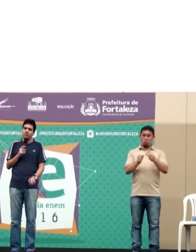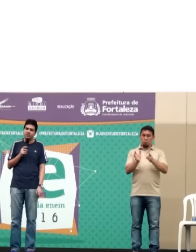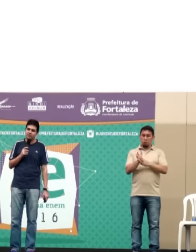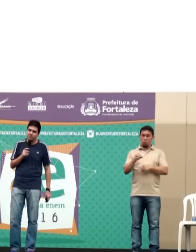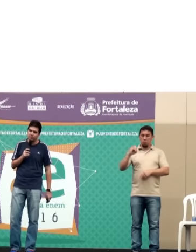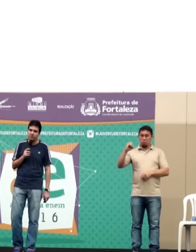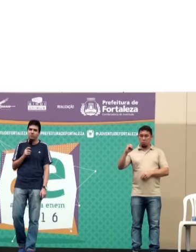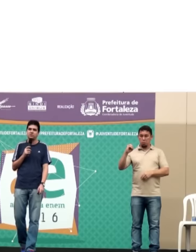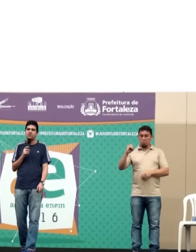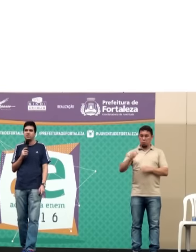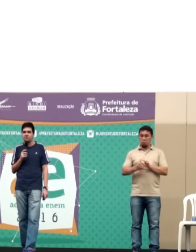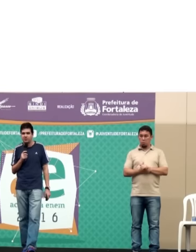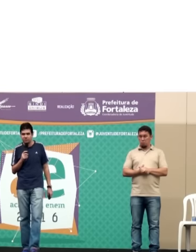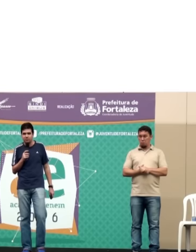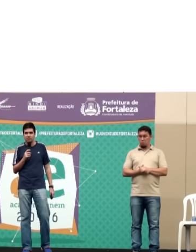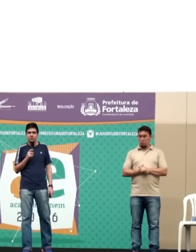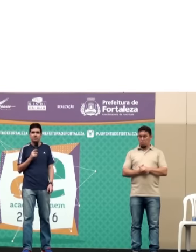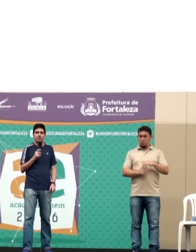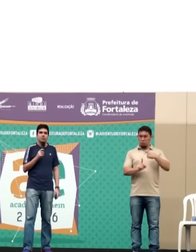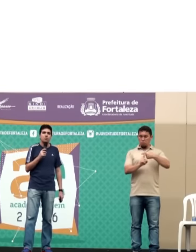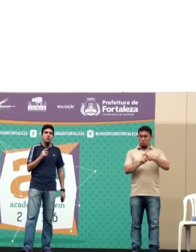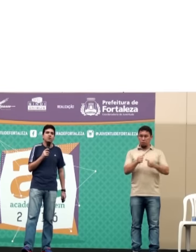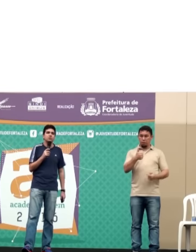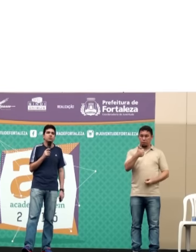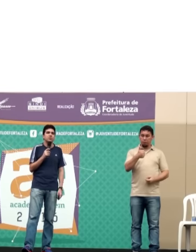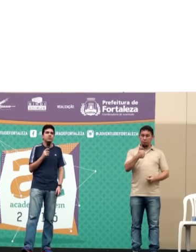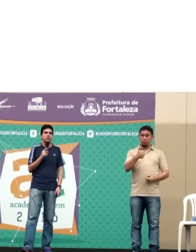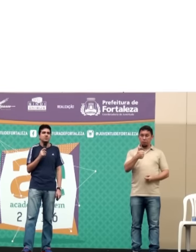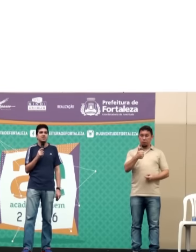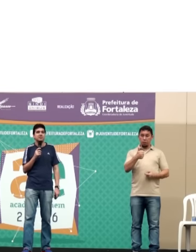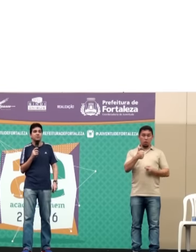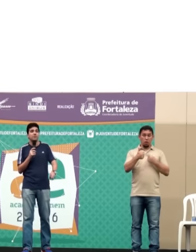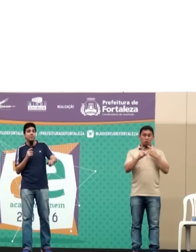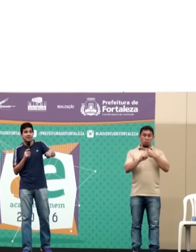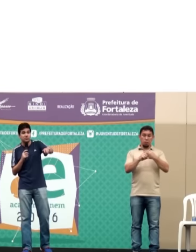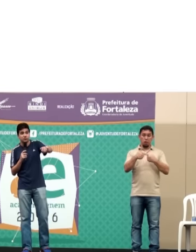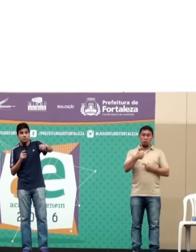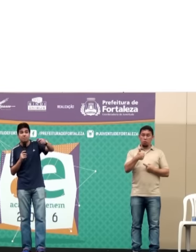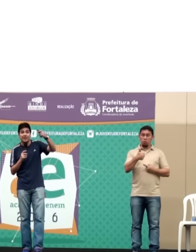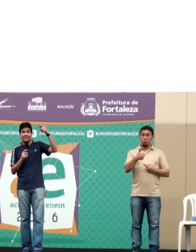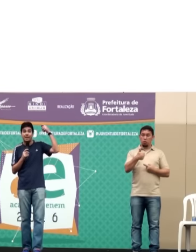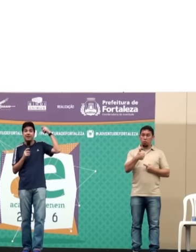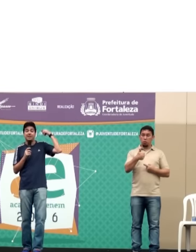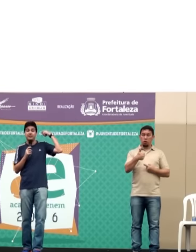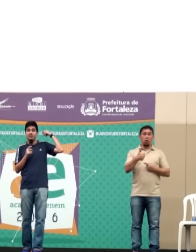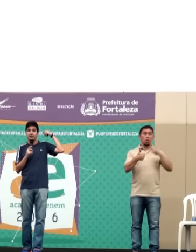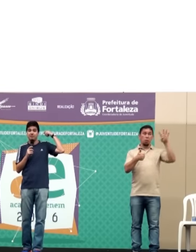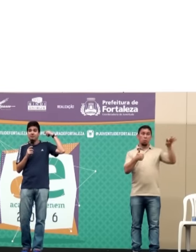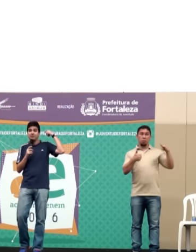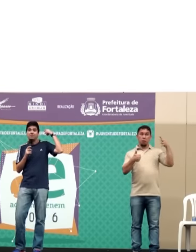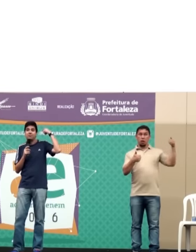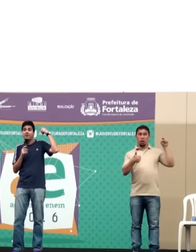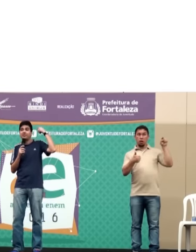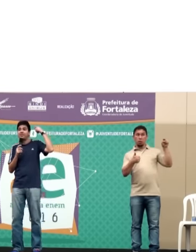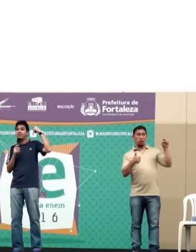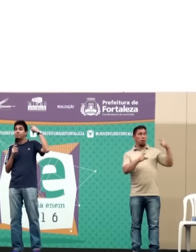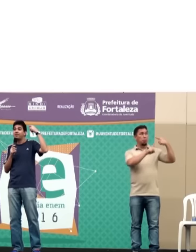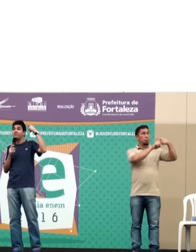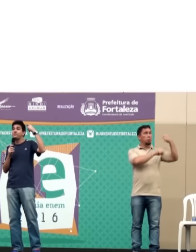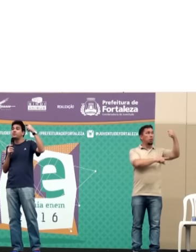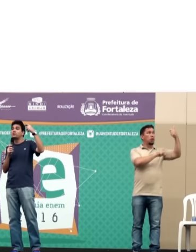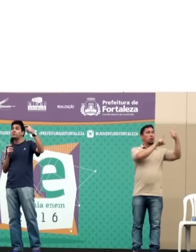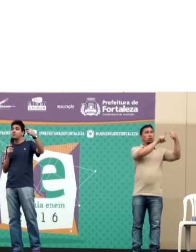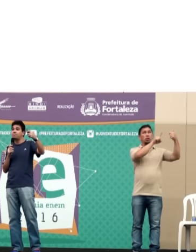esse cloro aqui tem número de oxidação mais 1. Quando o número de oxidação for mais 1 pela tabelinha, vai ter